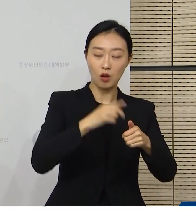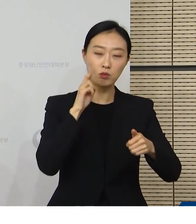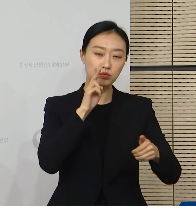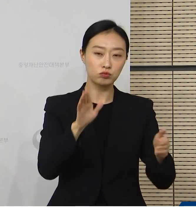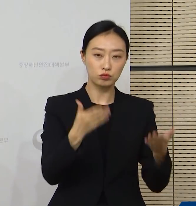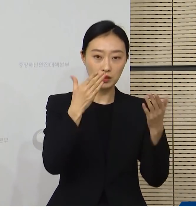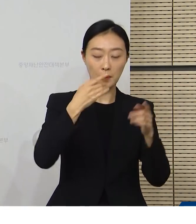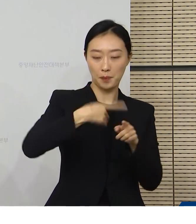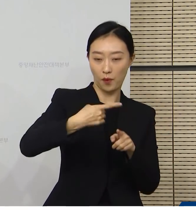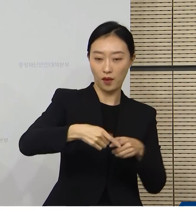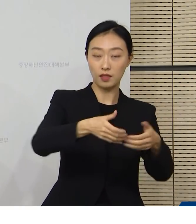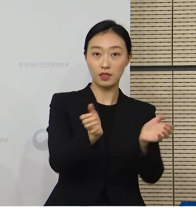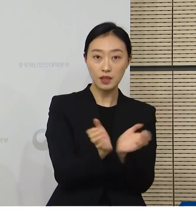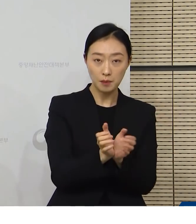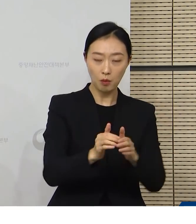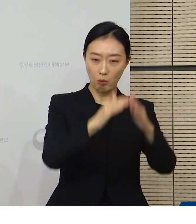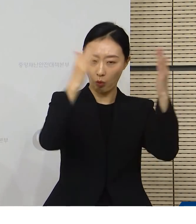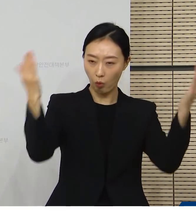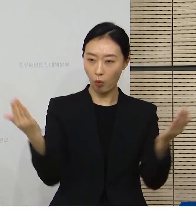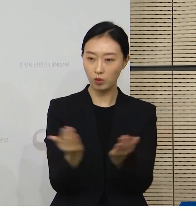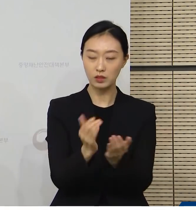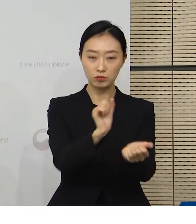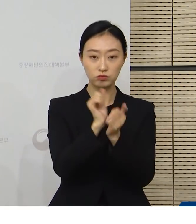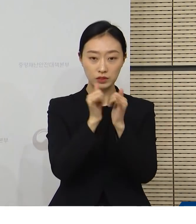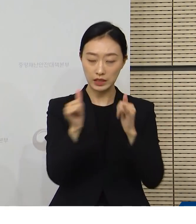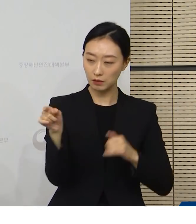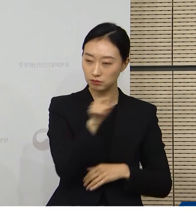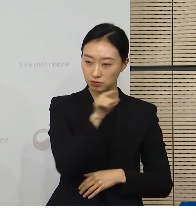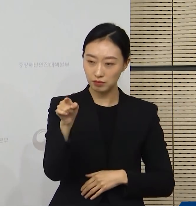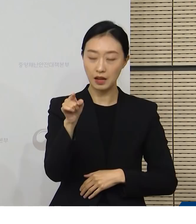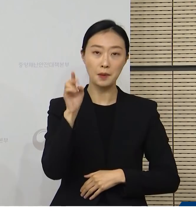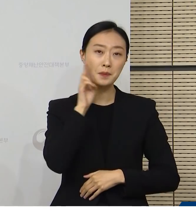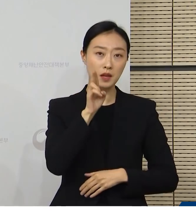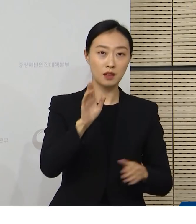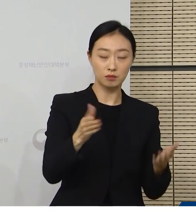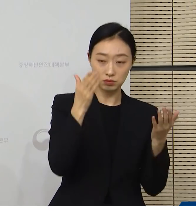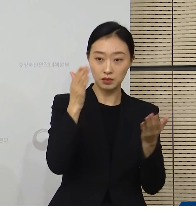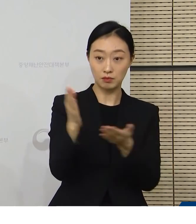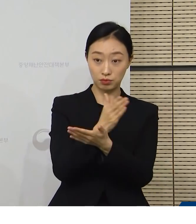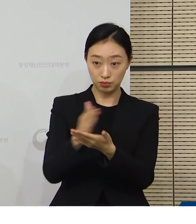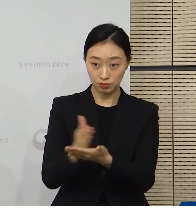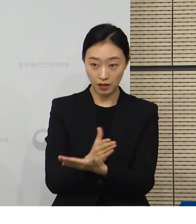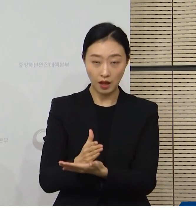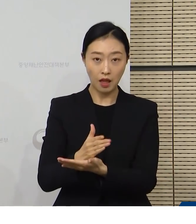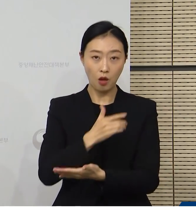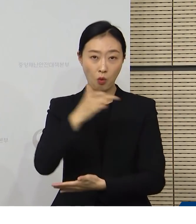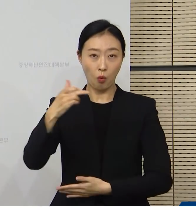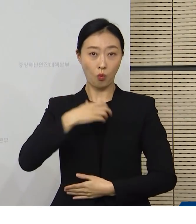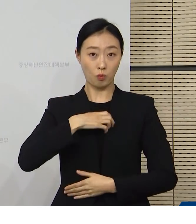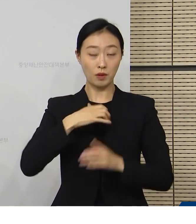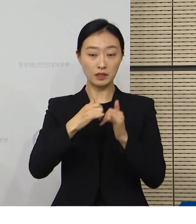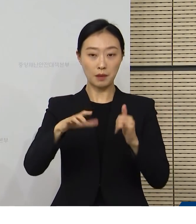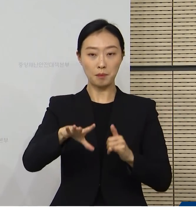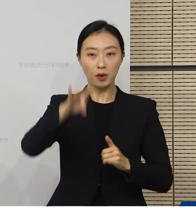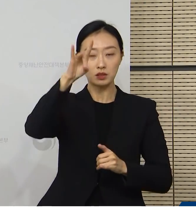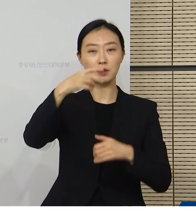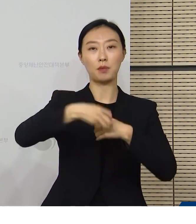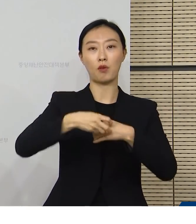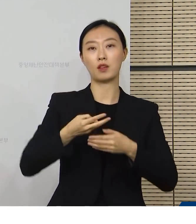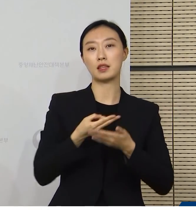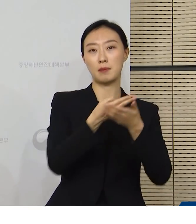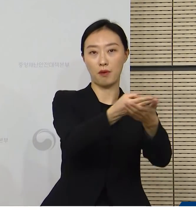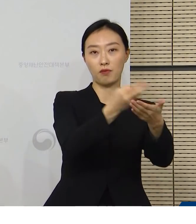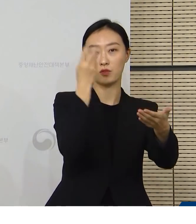모든 환자의 중증도를 평가하고 고위험 집단부터 우선 병원에 입원하는 등의 관리를 하고